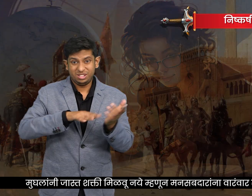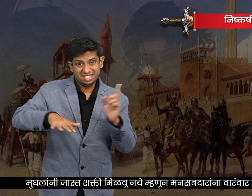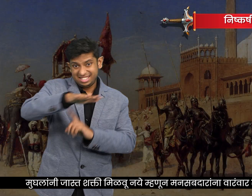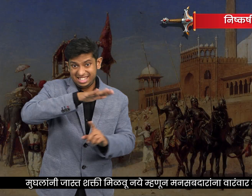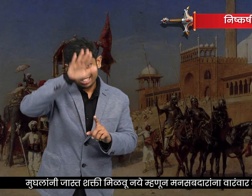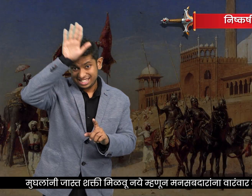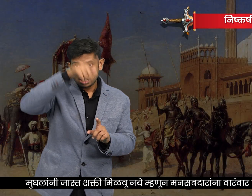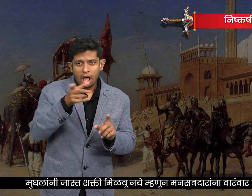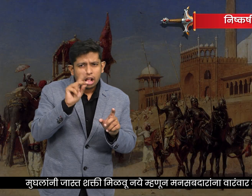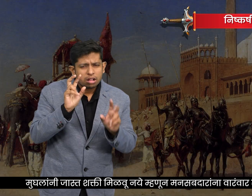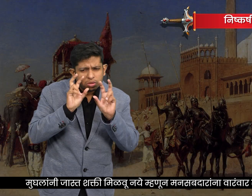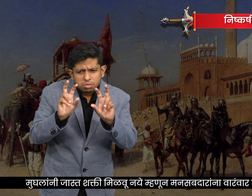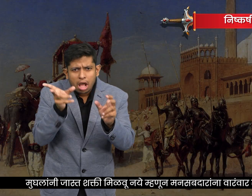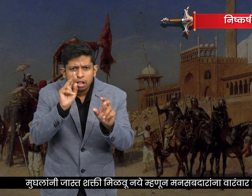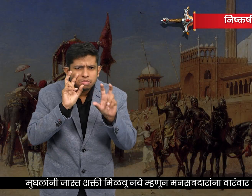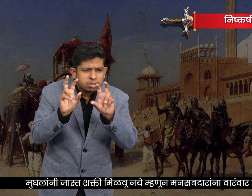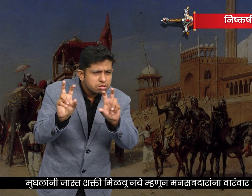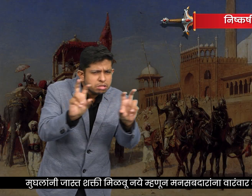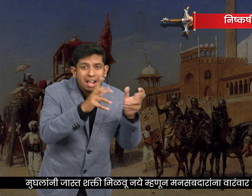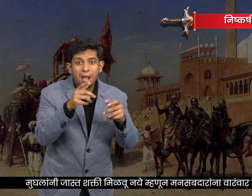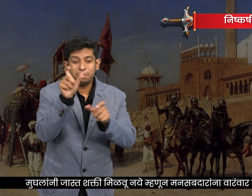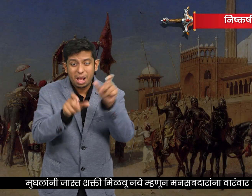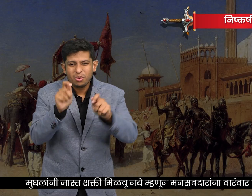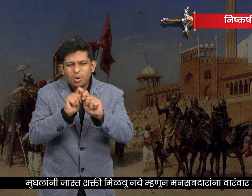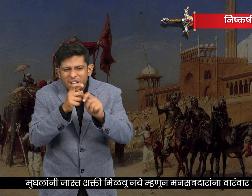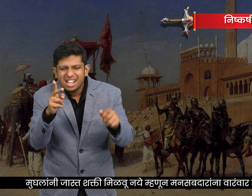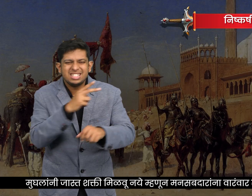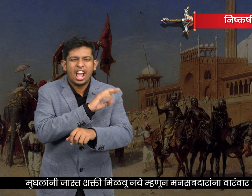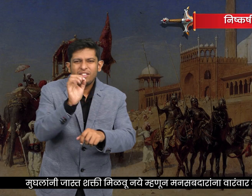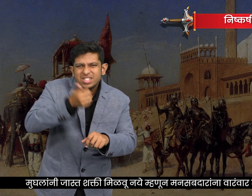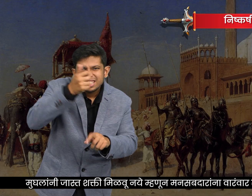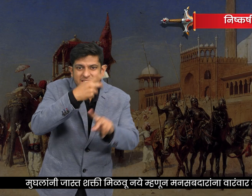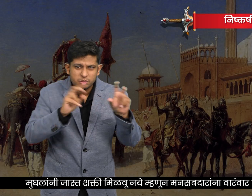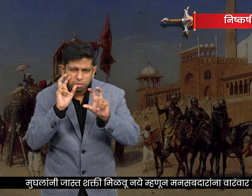मुघलांनी जास्त शक्ती मिटवू नये म्हणून